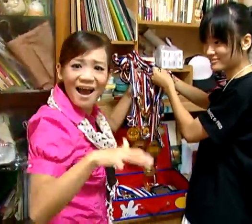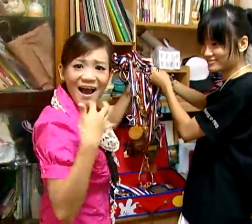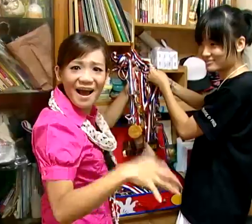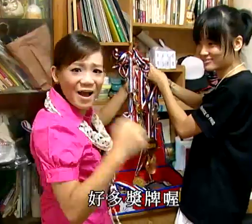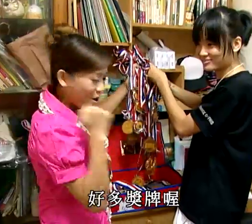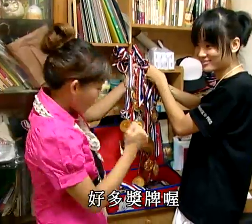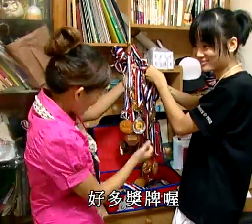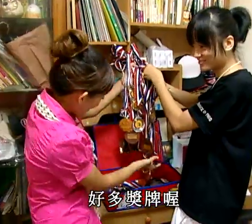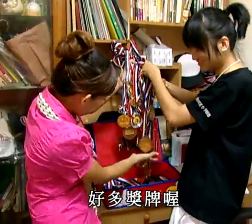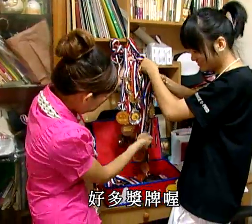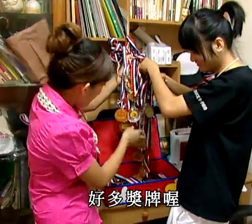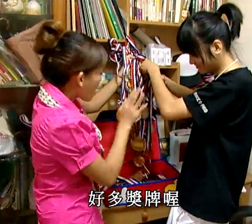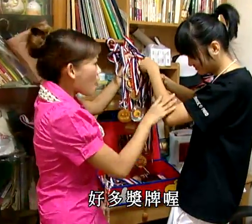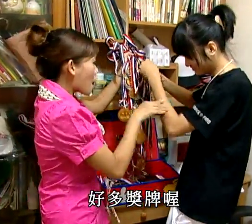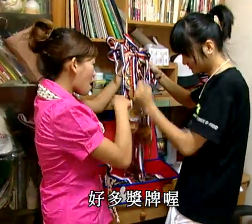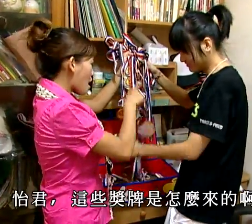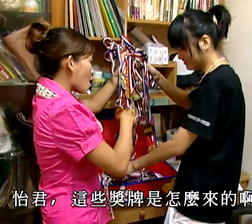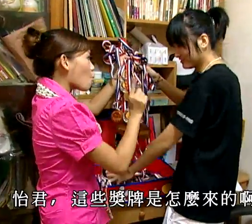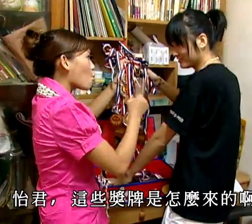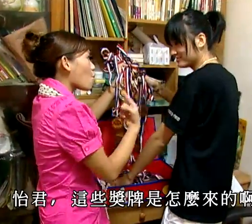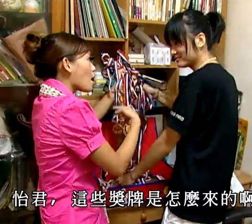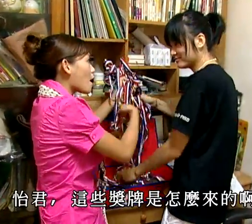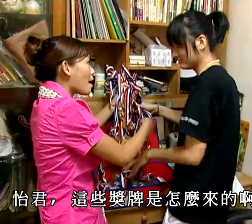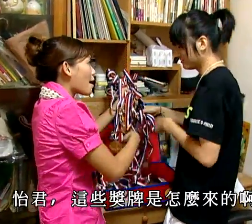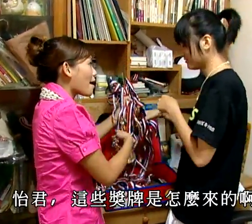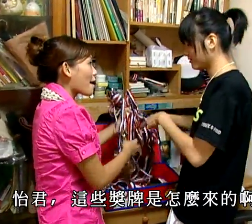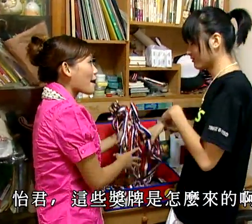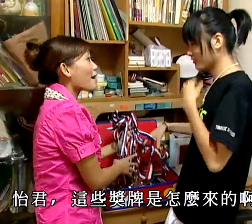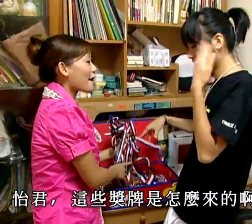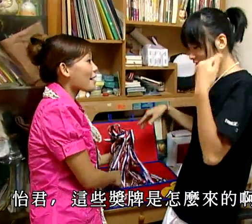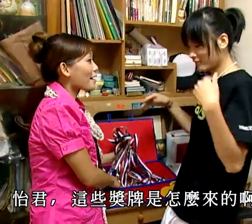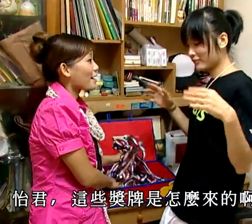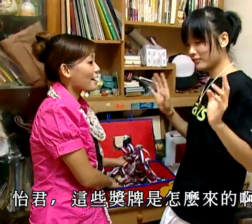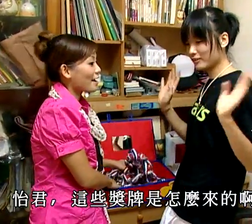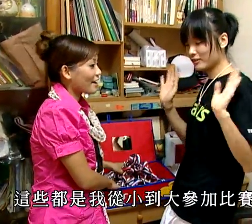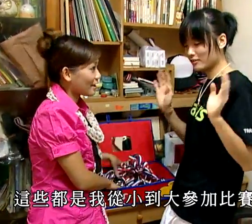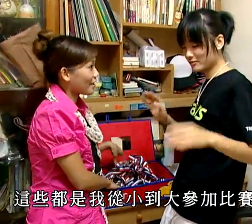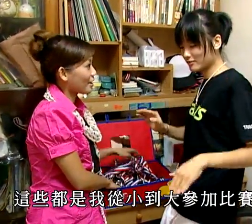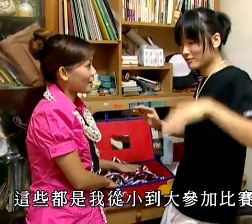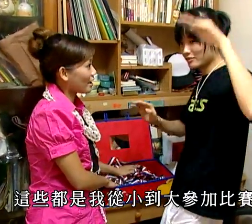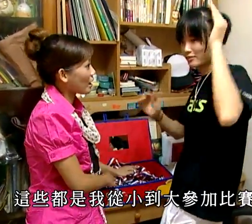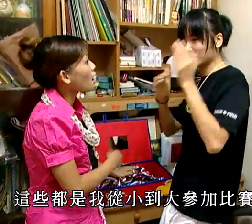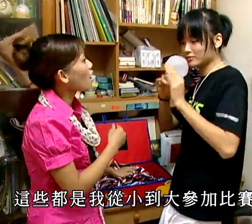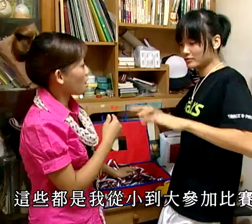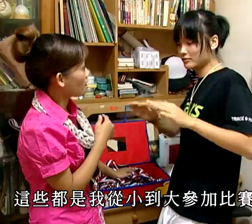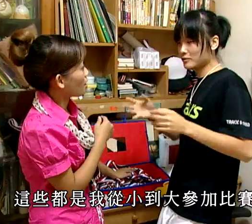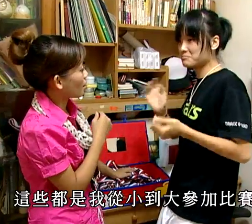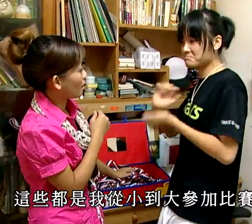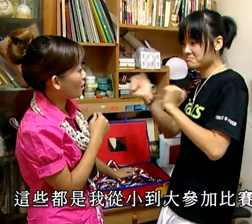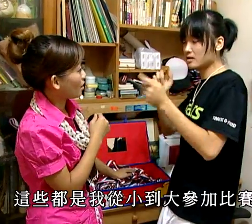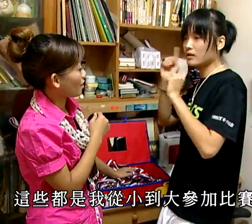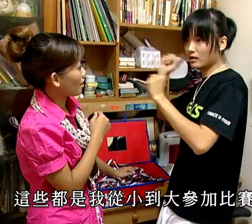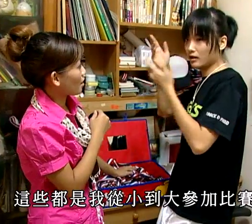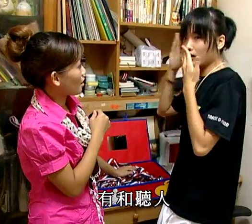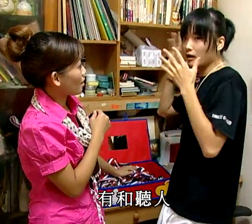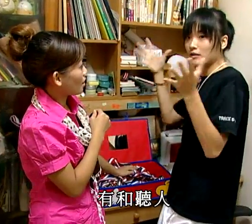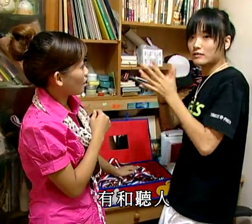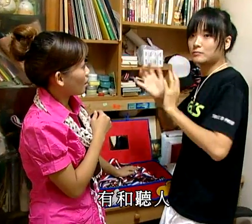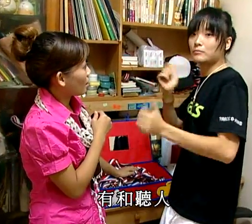好多奖牌哦！怡君，这些奖牌是怎么来的？ 这些都是我从小到大参加比赛，有和听